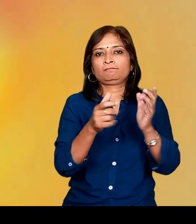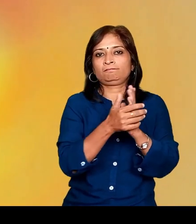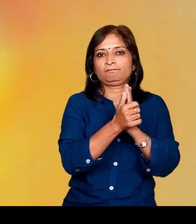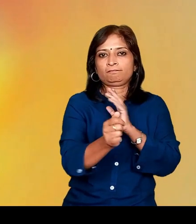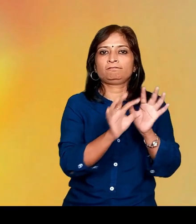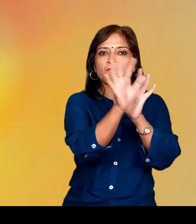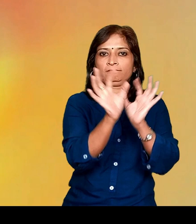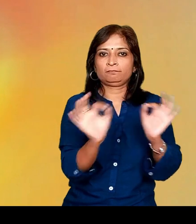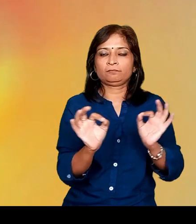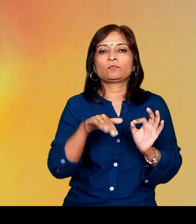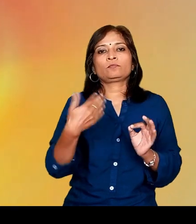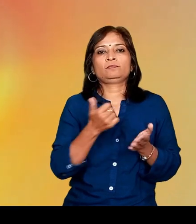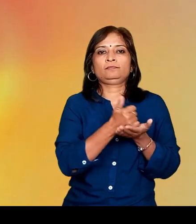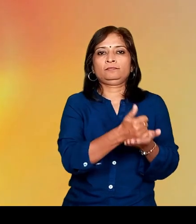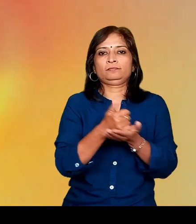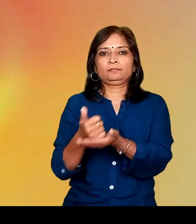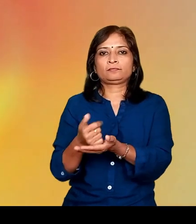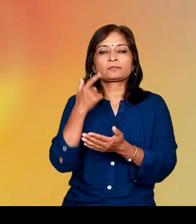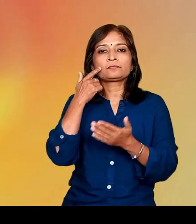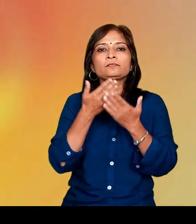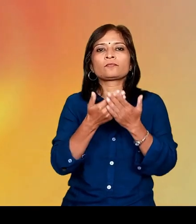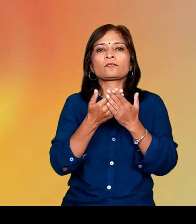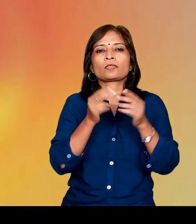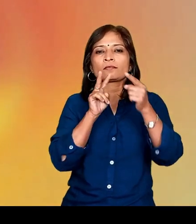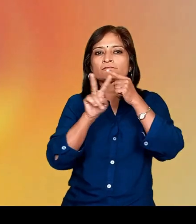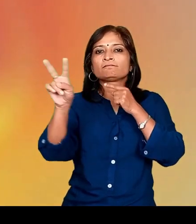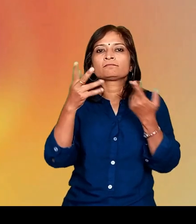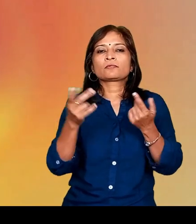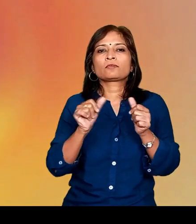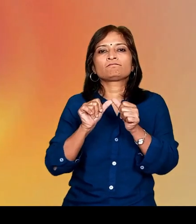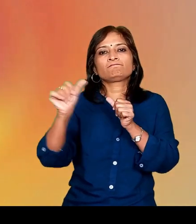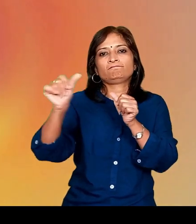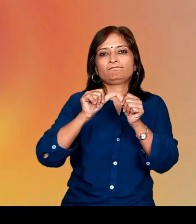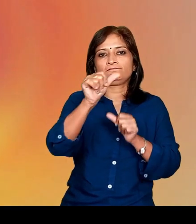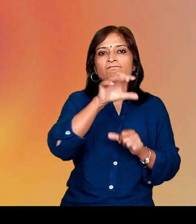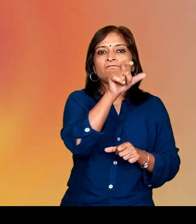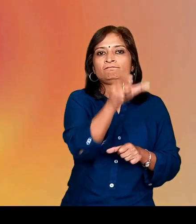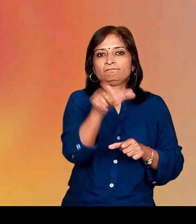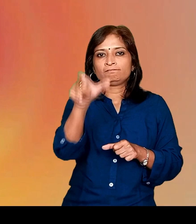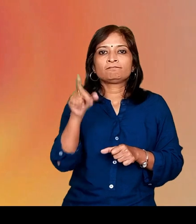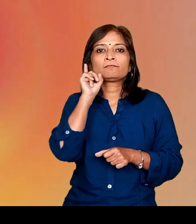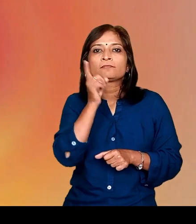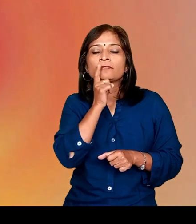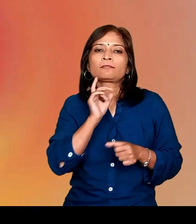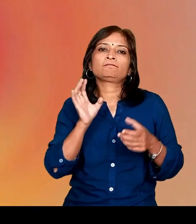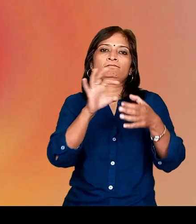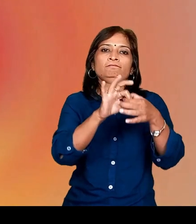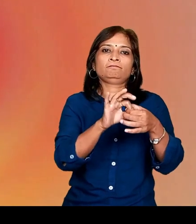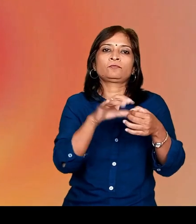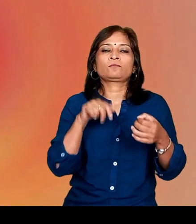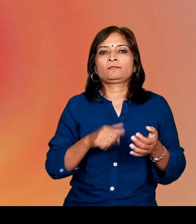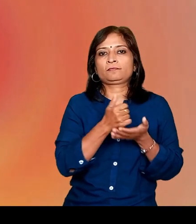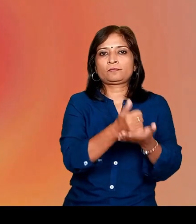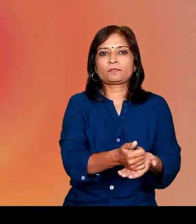और सेवाएं दी जाती हैं। संस्थान का विजन है रीच टू अनरीच, जिसके अंतर्गत अपनी